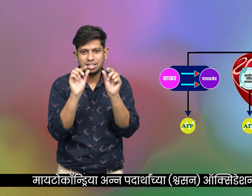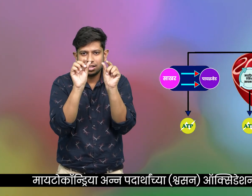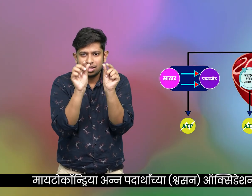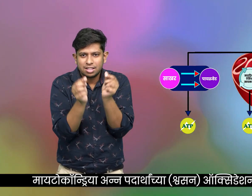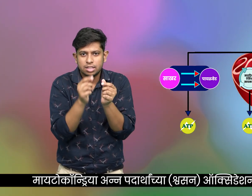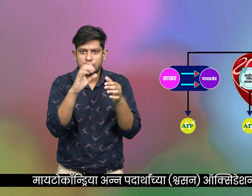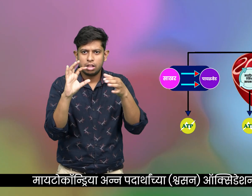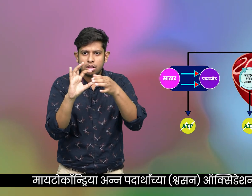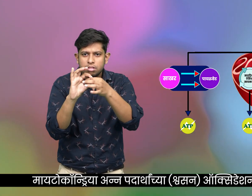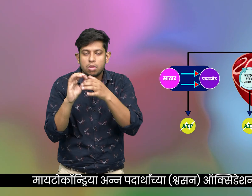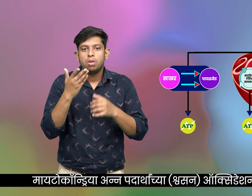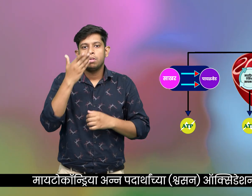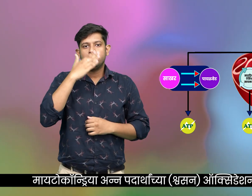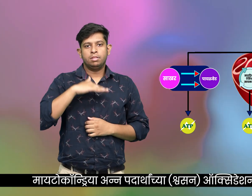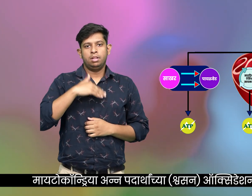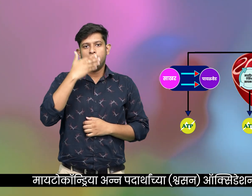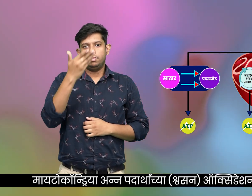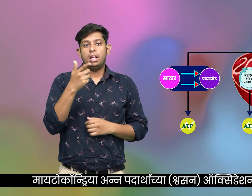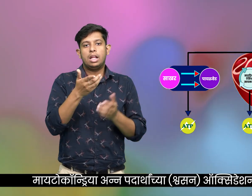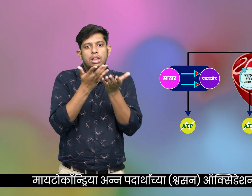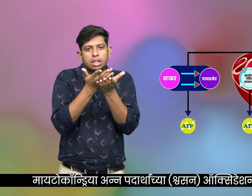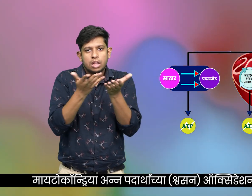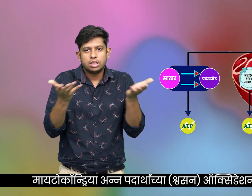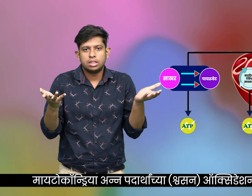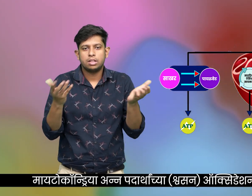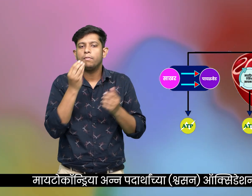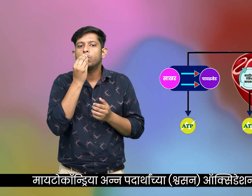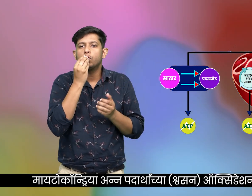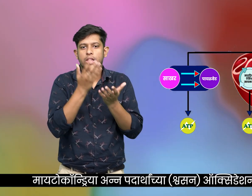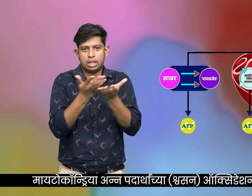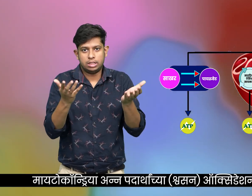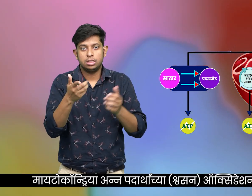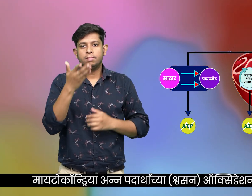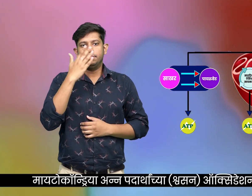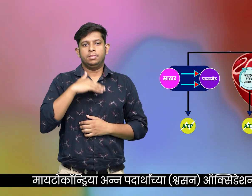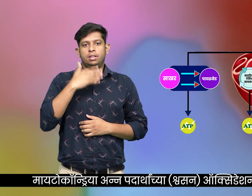मायटोकॉन्ड्रिया अन्नपदार्थाच्या श्वसन ऑक्सिडेशनशी संबंधित आहे.